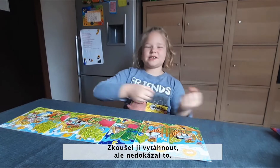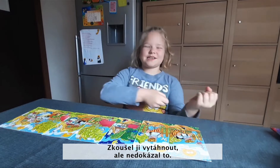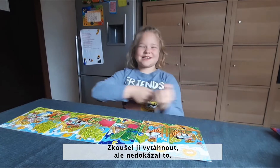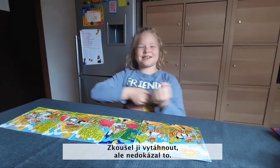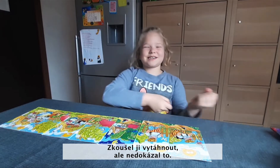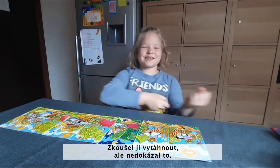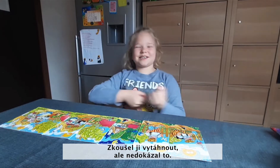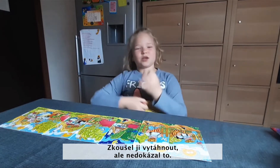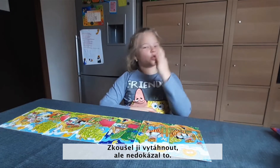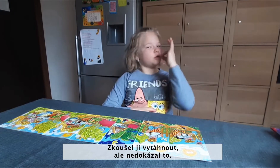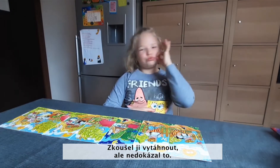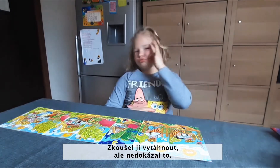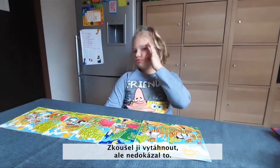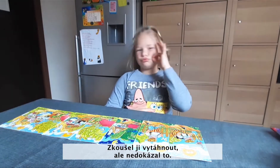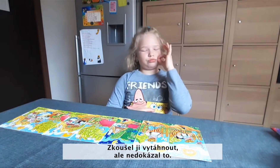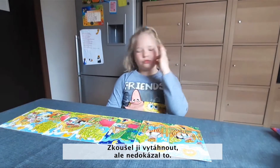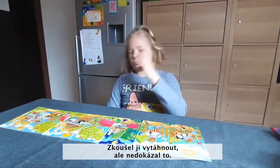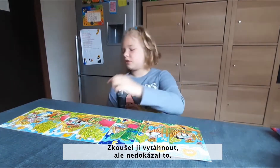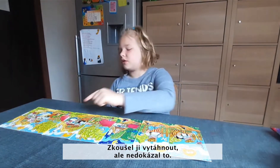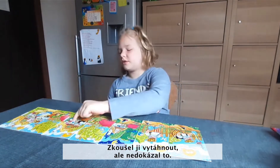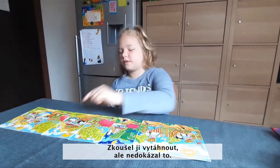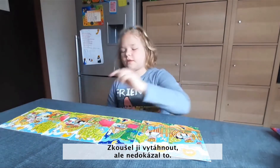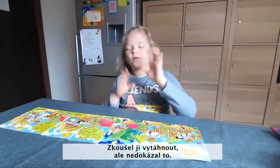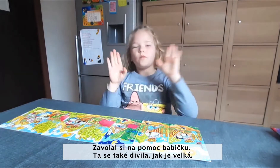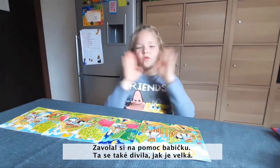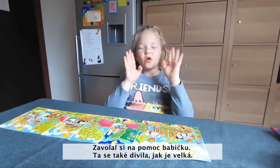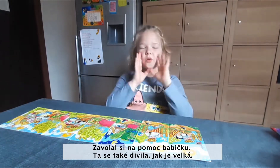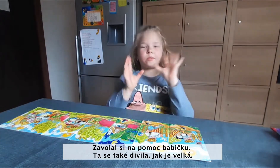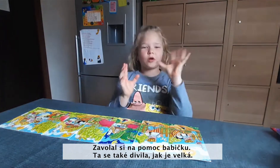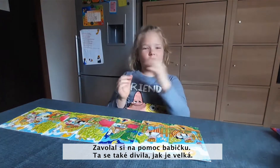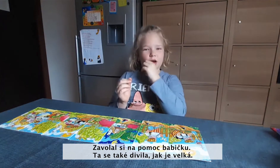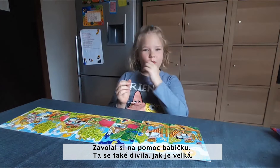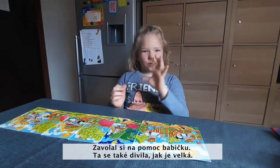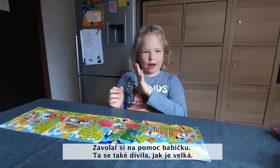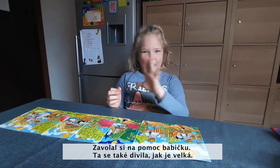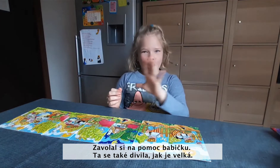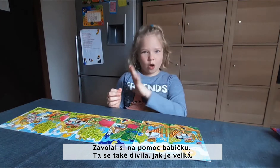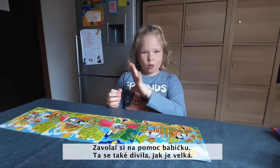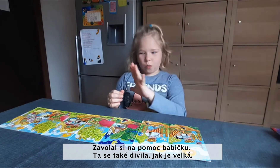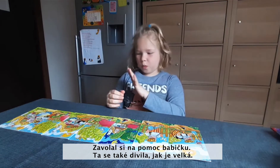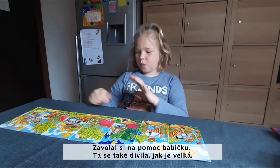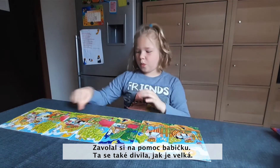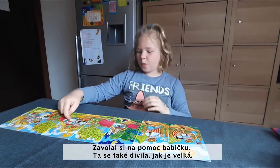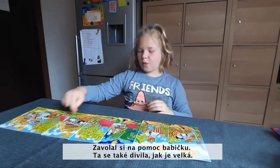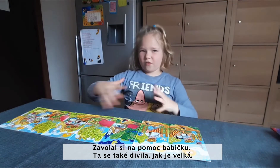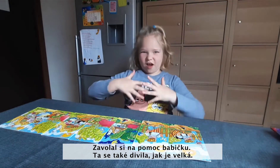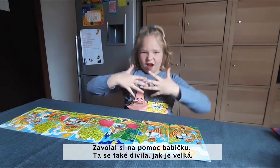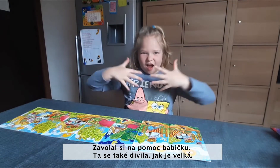Zkoušel ji vytáhnout, ale nedokázal to. Zavolal si na pomoc babičku. Ta se také divila, jak je